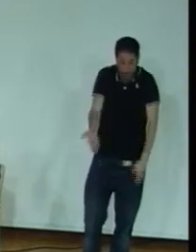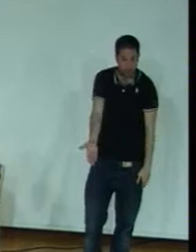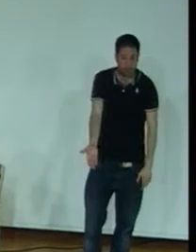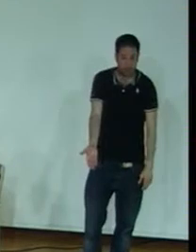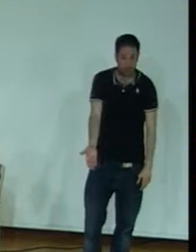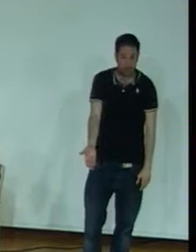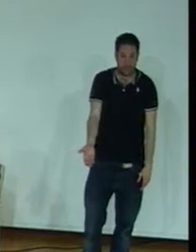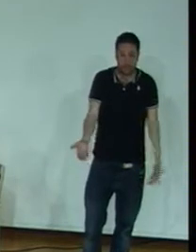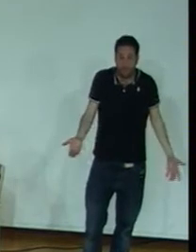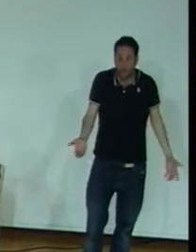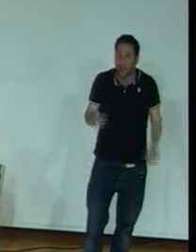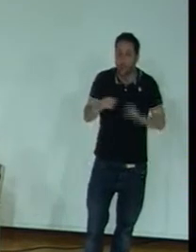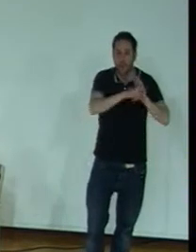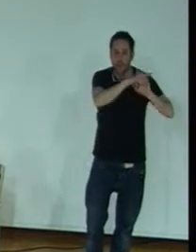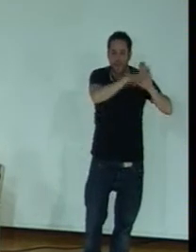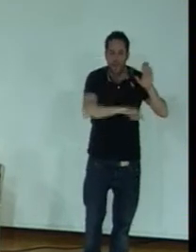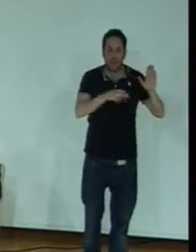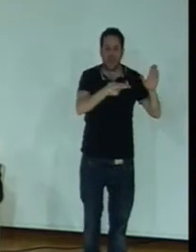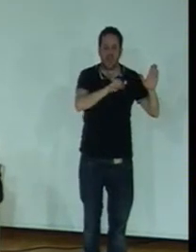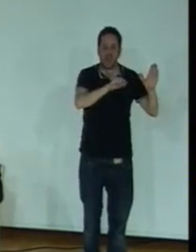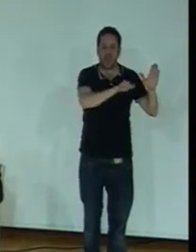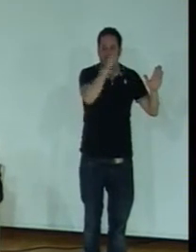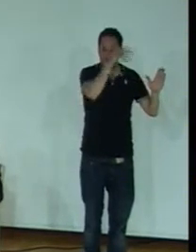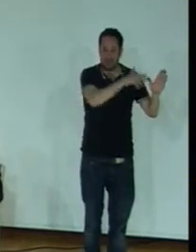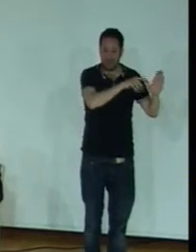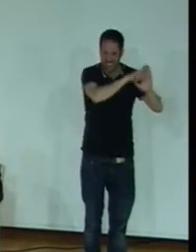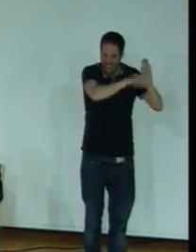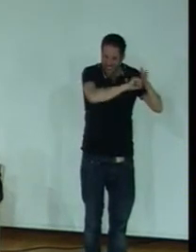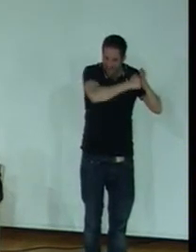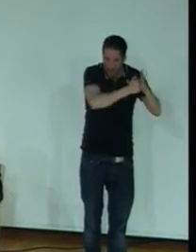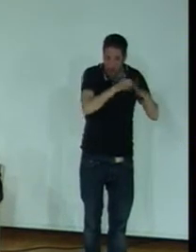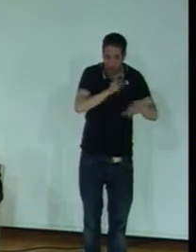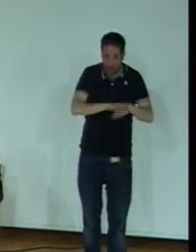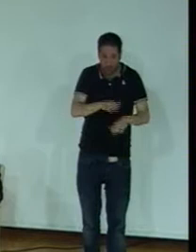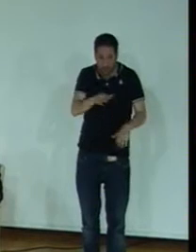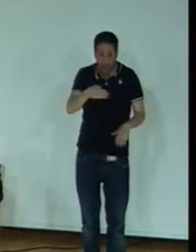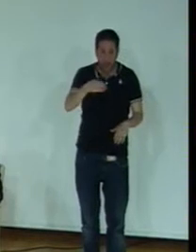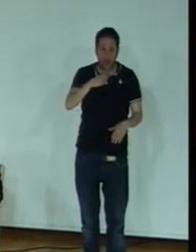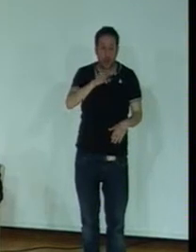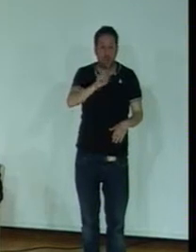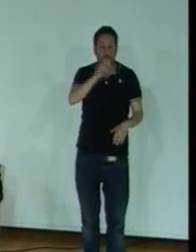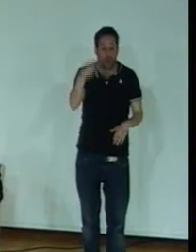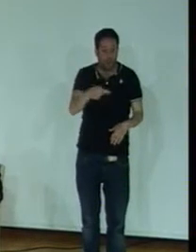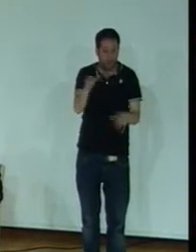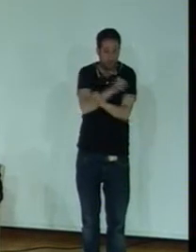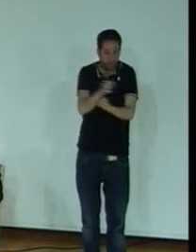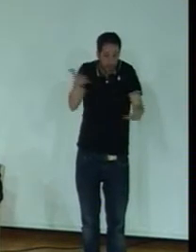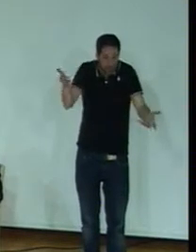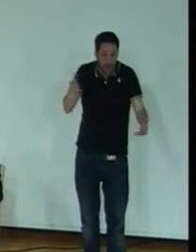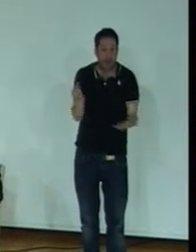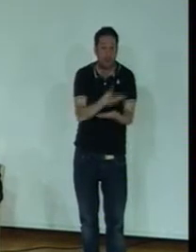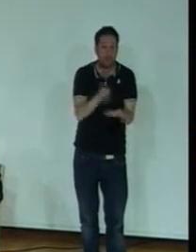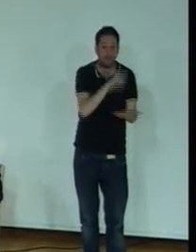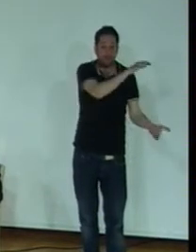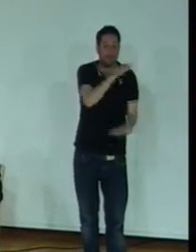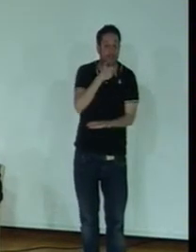mesures extrêmes de la NSA aux États-Unis n'ont pas empêché les attentats du marathon de Boston, parce que récolter des données, c'est facile,